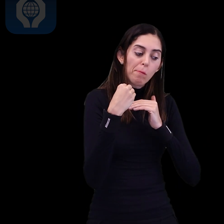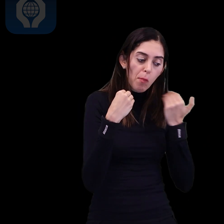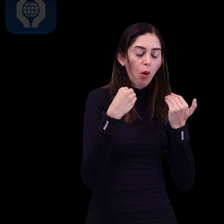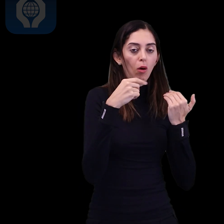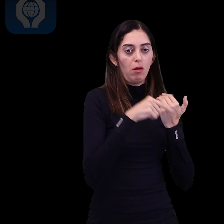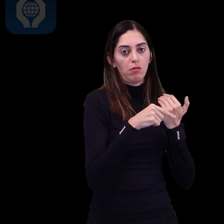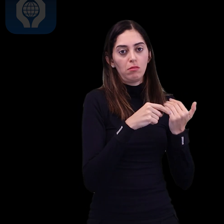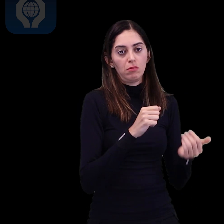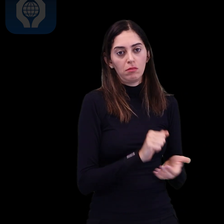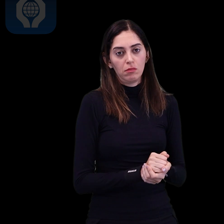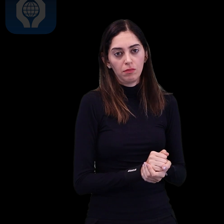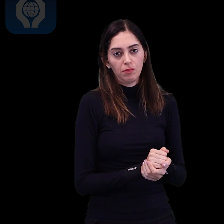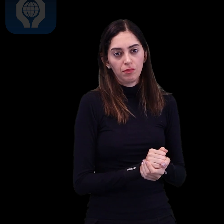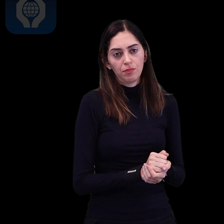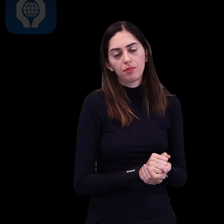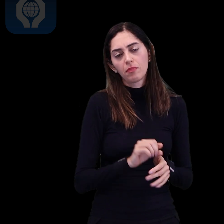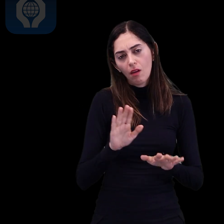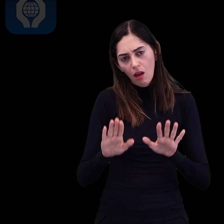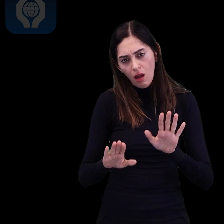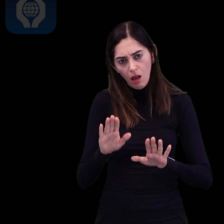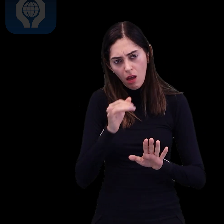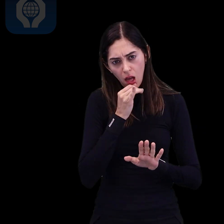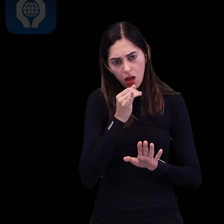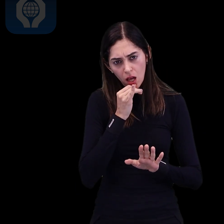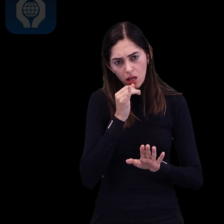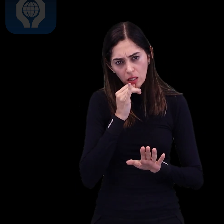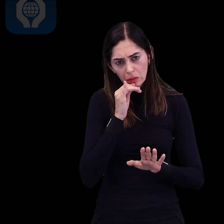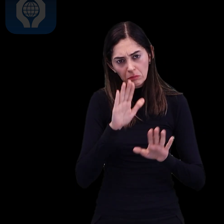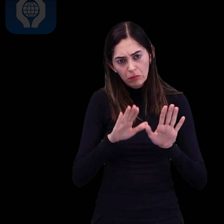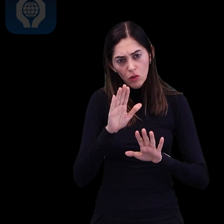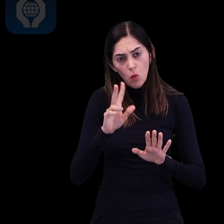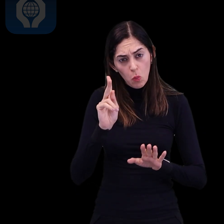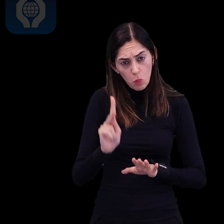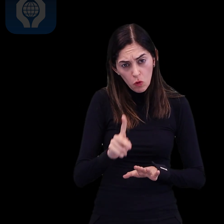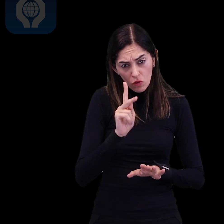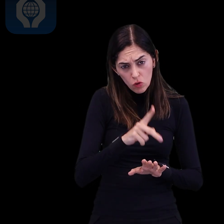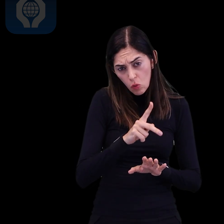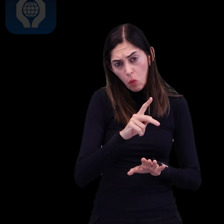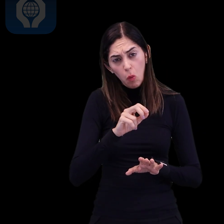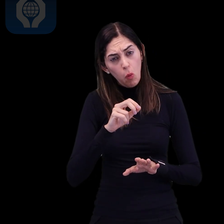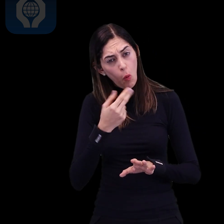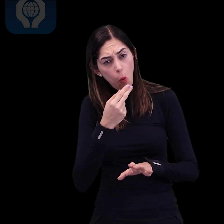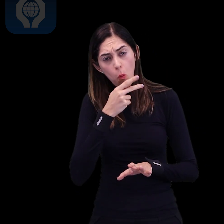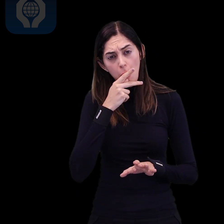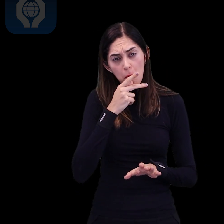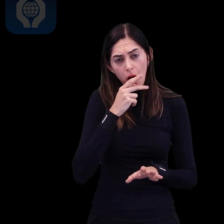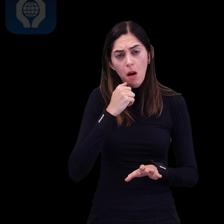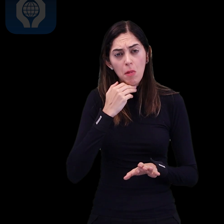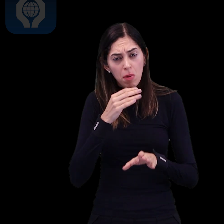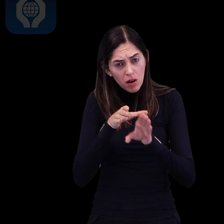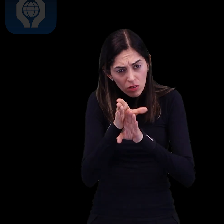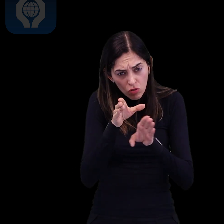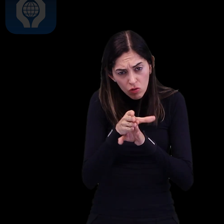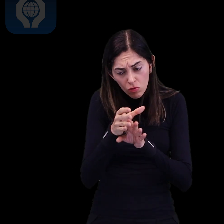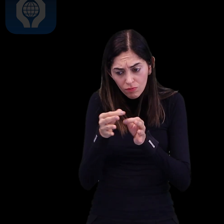ou seu pai ou sua professora lhe instruiu quanto ao que era certo ou errado? É claro que